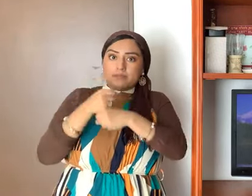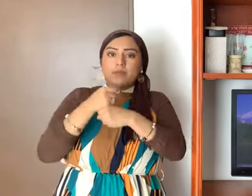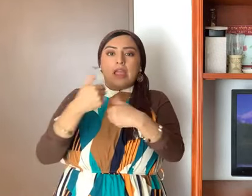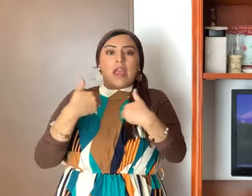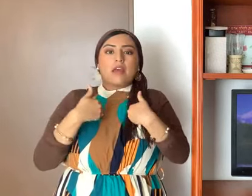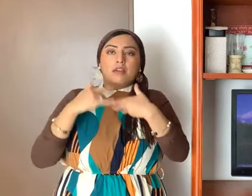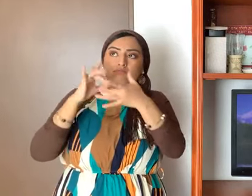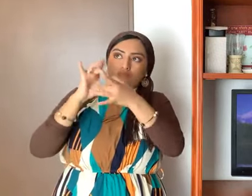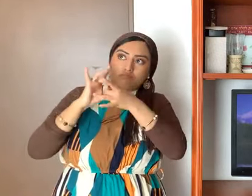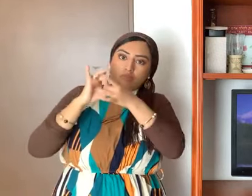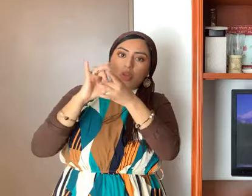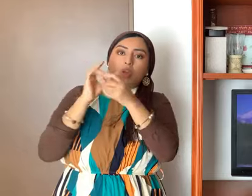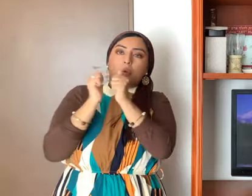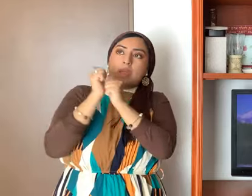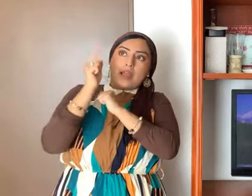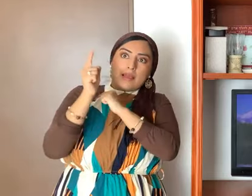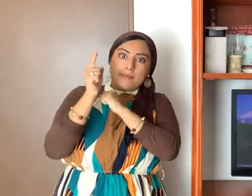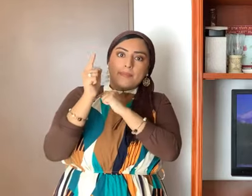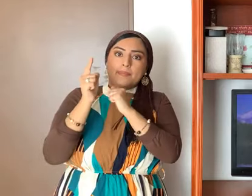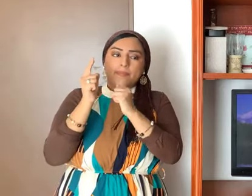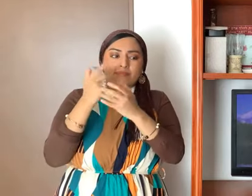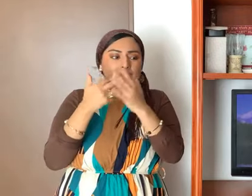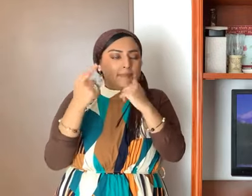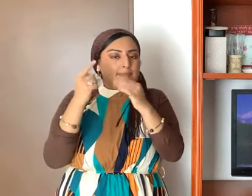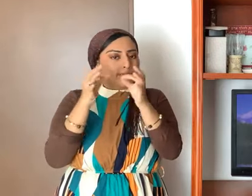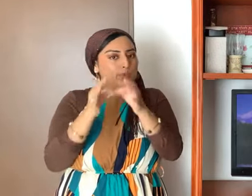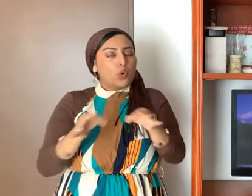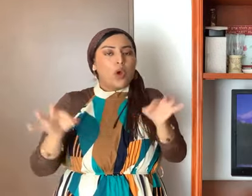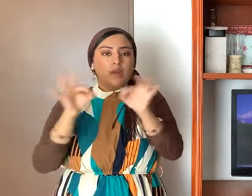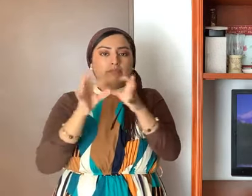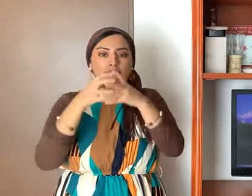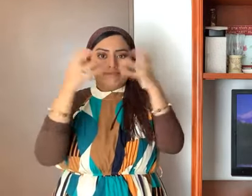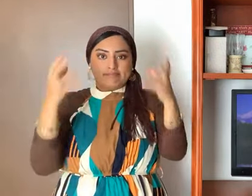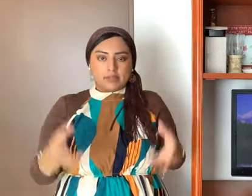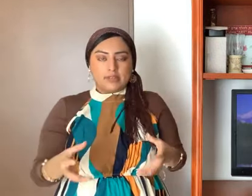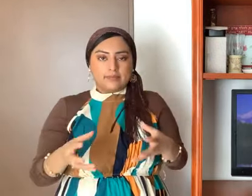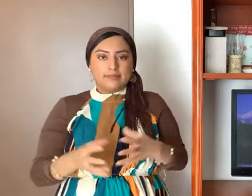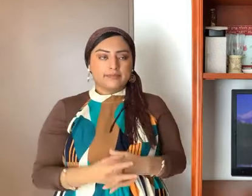tener comunión con Él, que es algo muy importante.